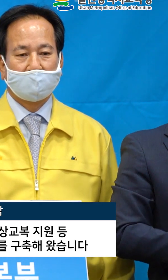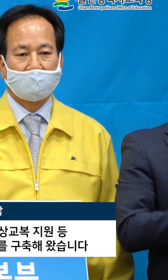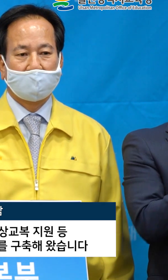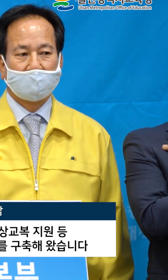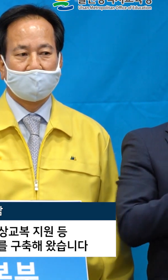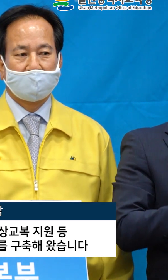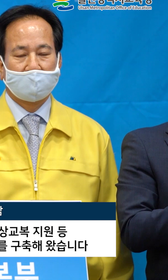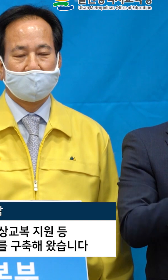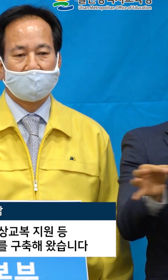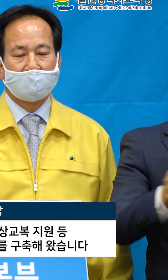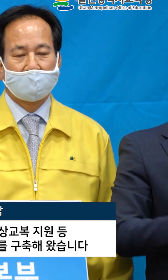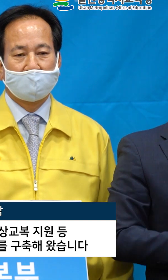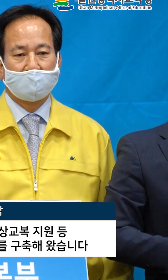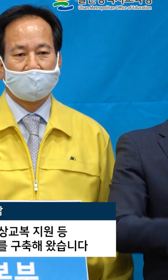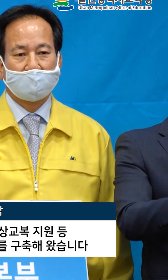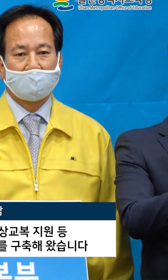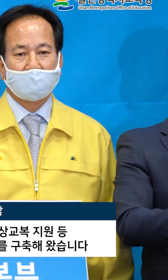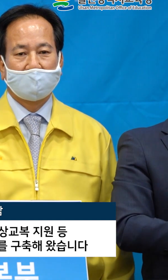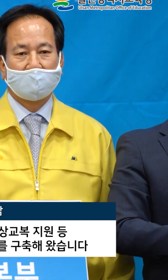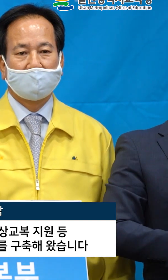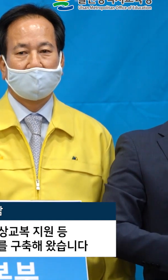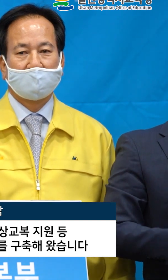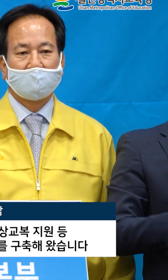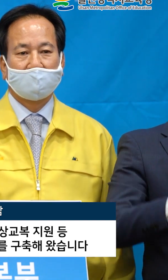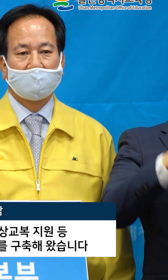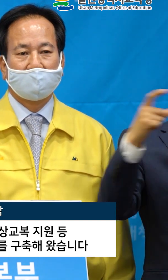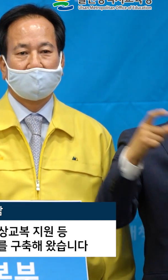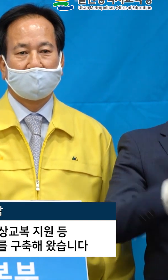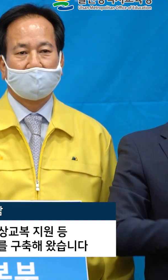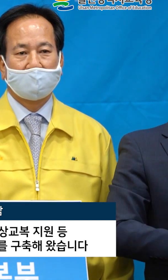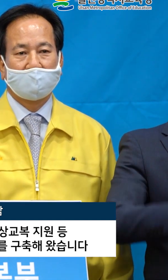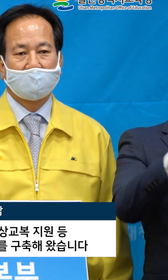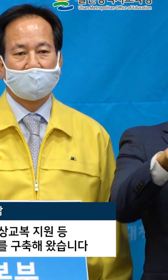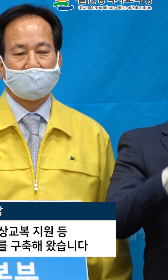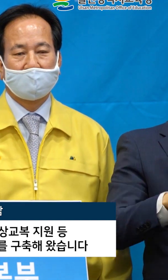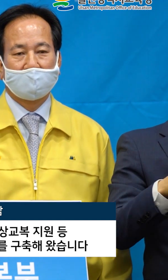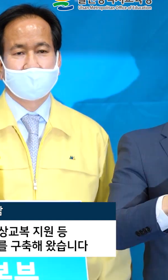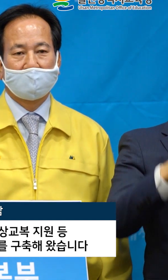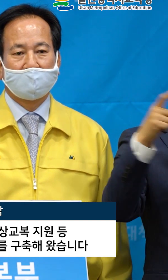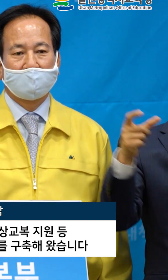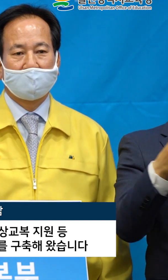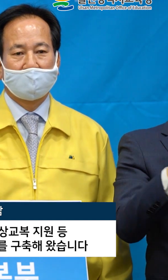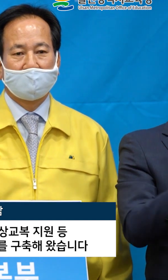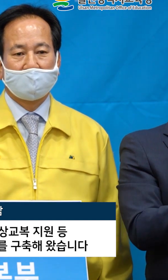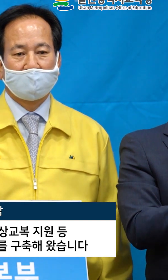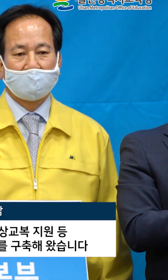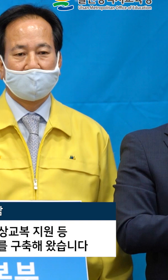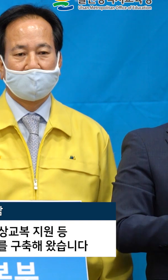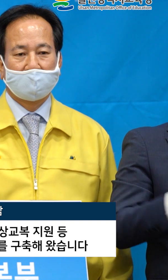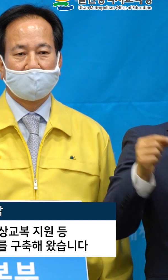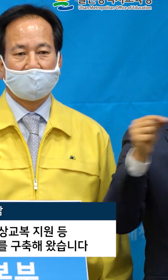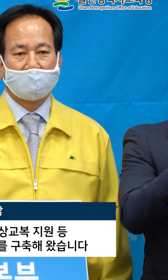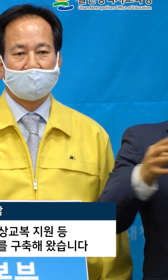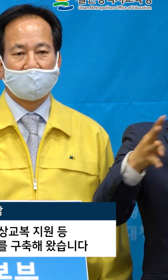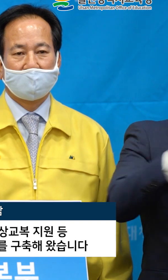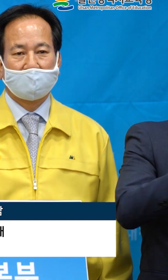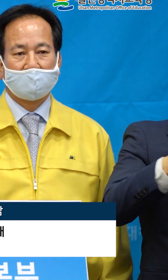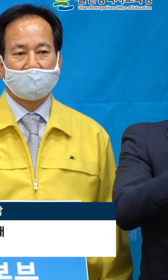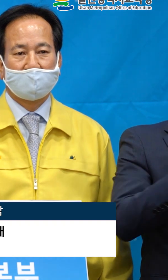등 교육복지 확대와 마을교육 공동체 구축을 위해 긴밀한 협력체계를